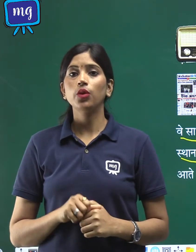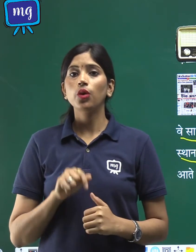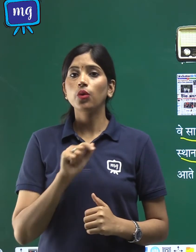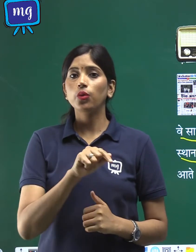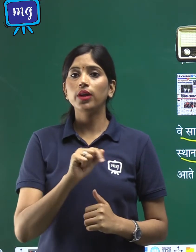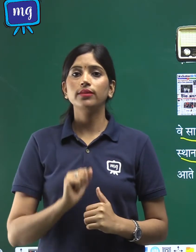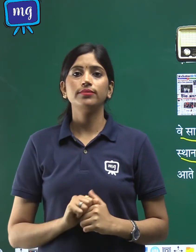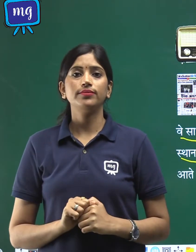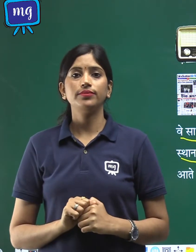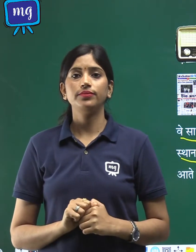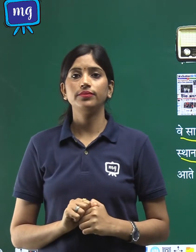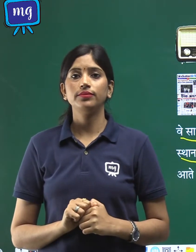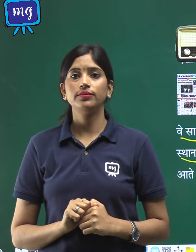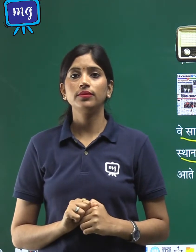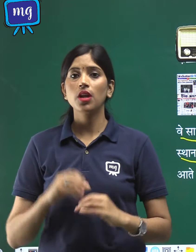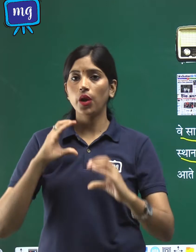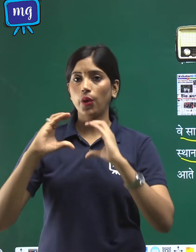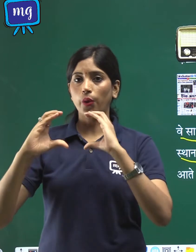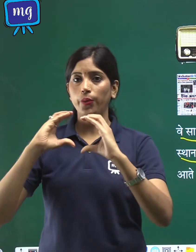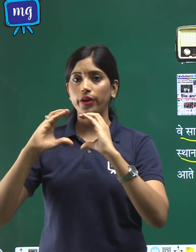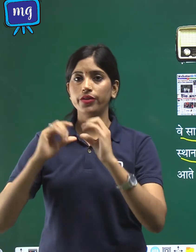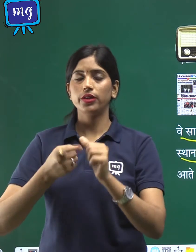उन्हें संचार के